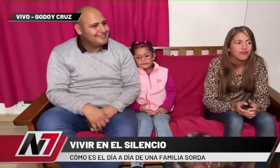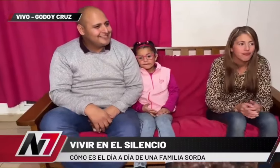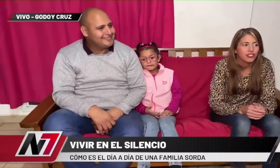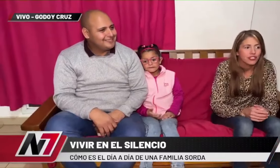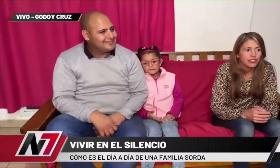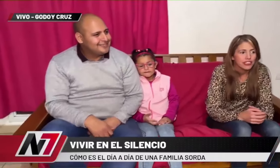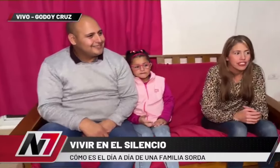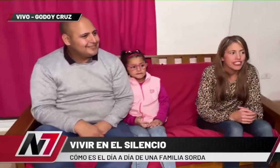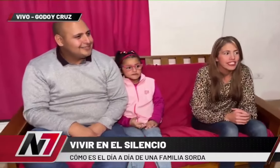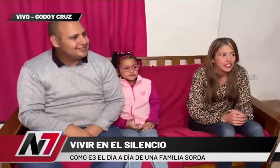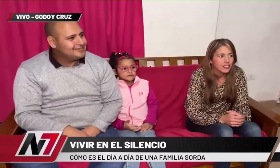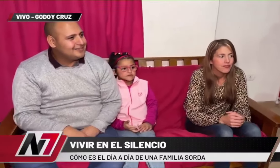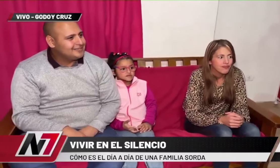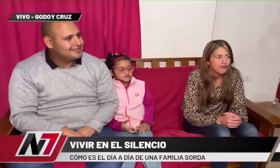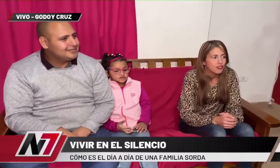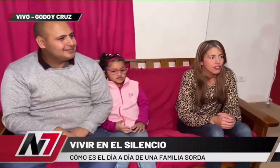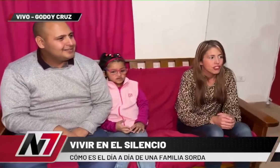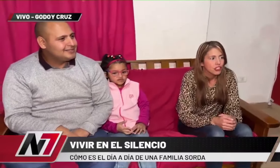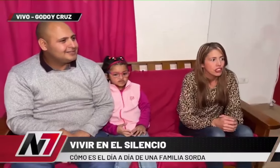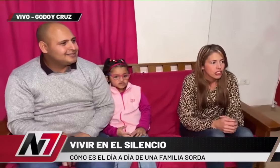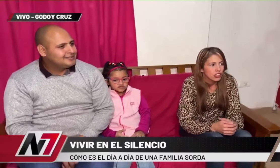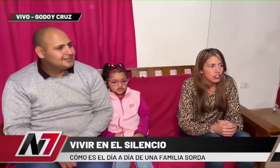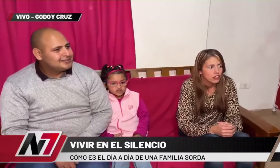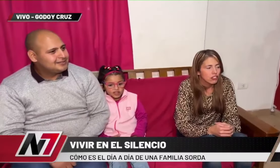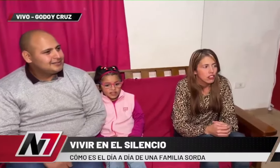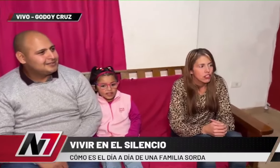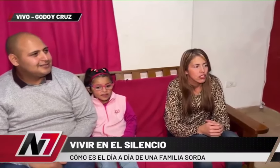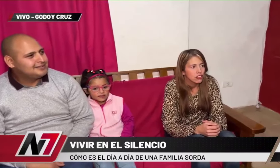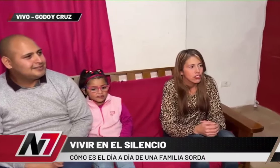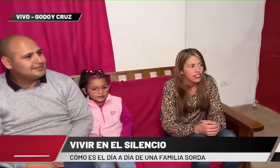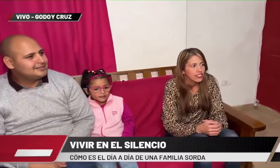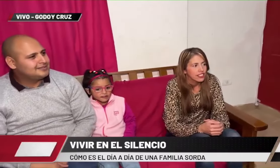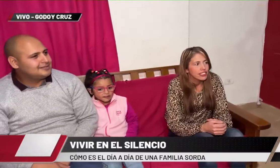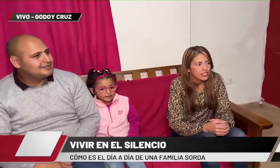el niño necesita algo. Ahí nos van a responder ellos.